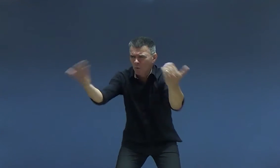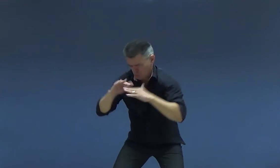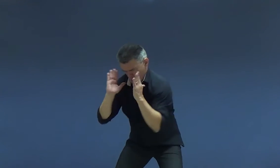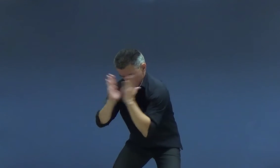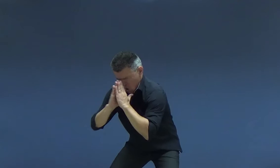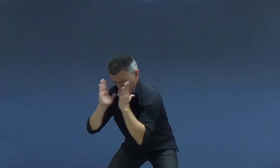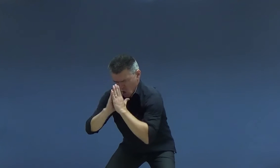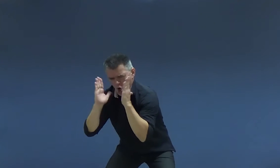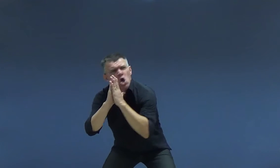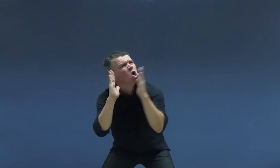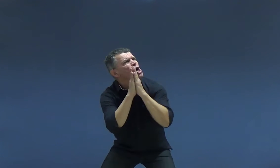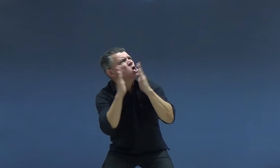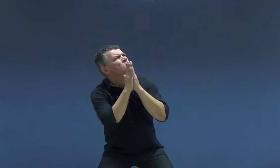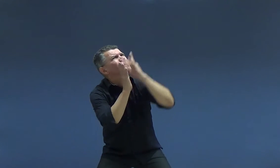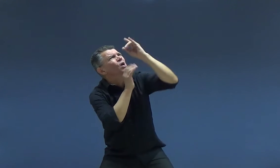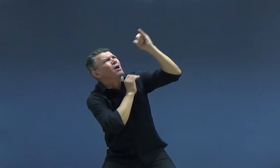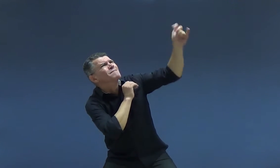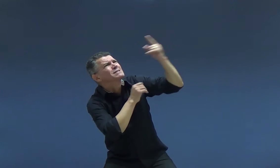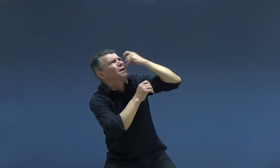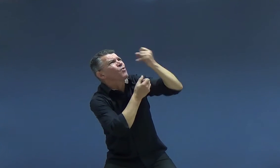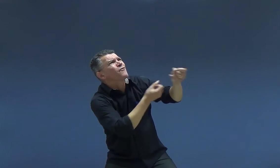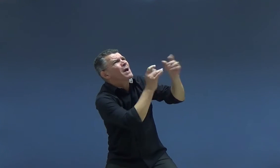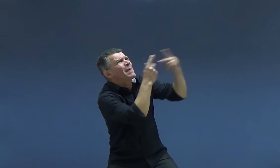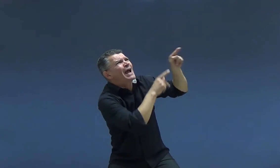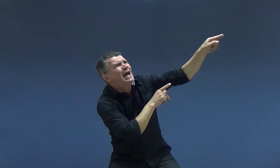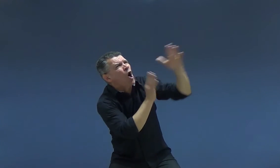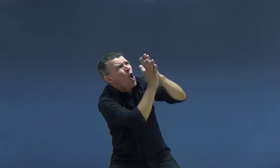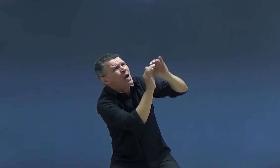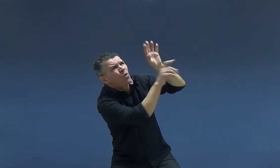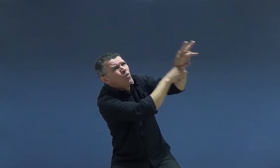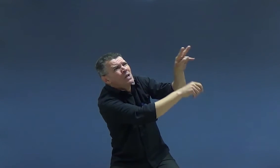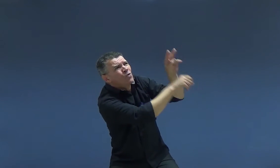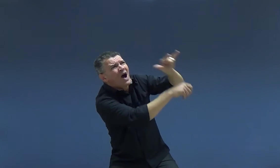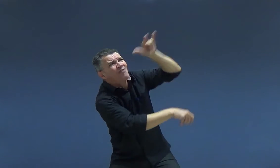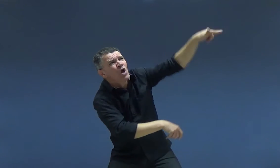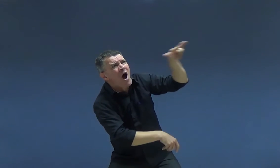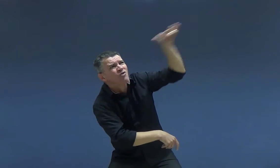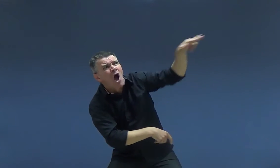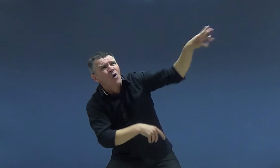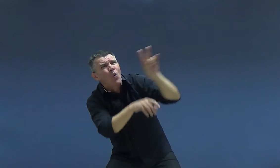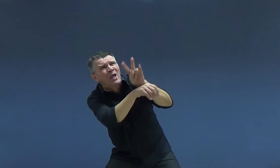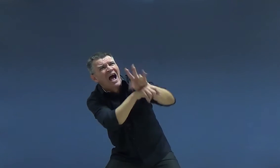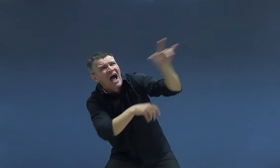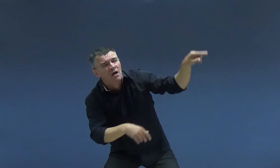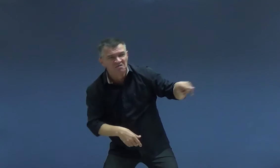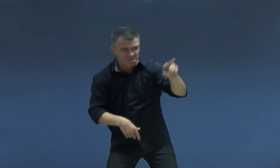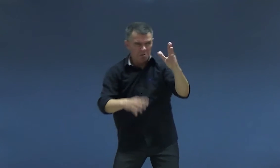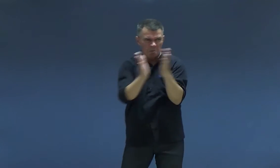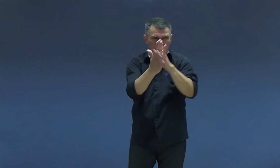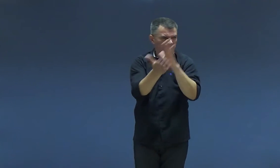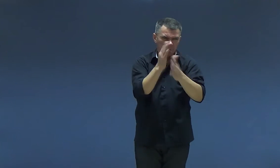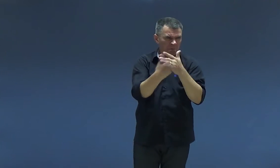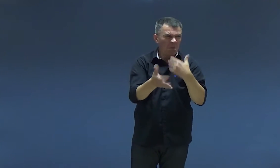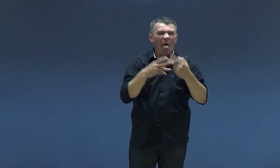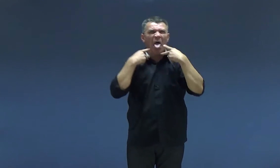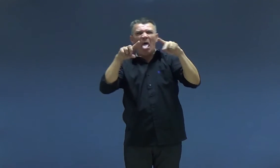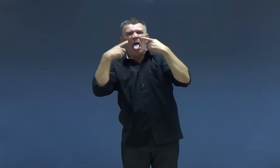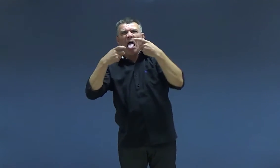Isso mesmo, vou falar com ele. Nossa, Deus usa a vida dele, que ele vai pegar lá, cuida do avião. Né? Se você não